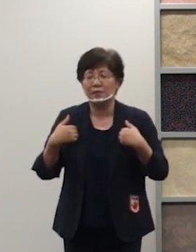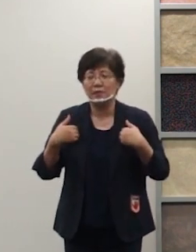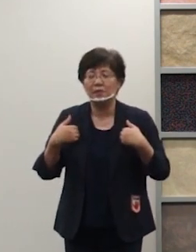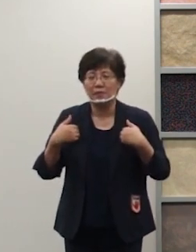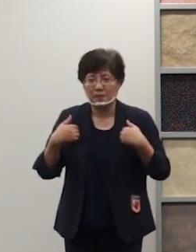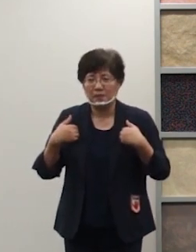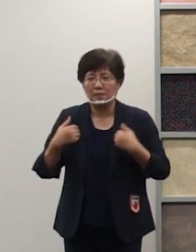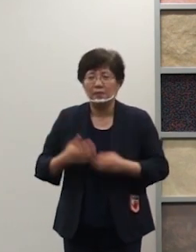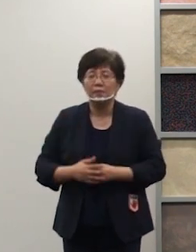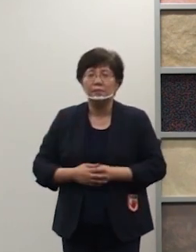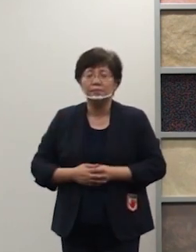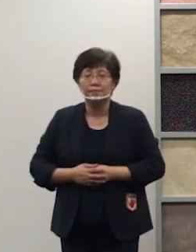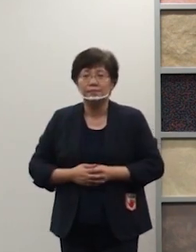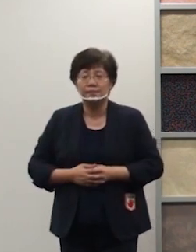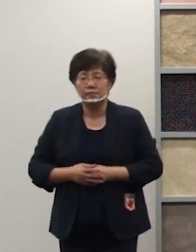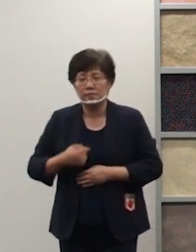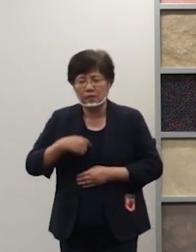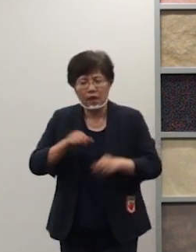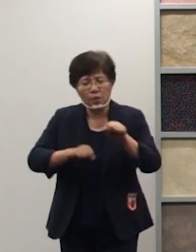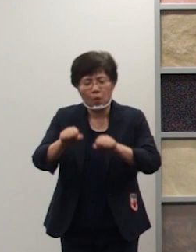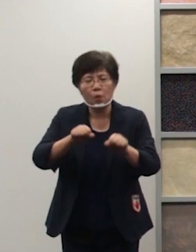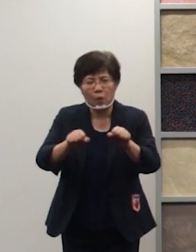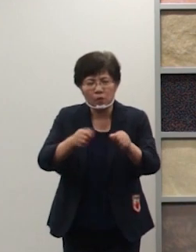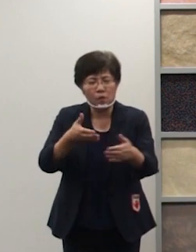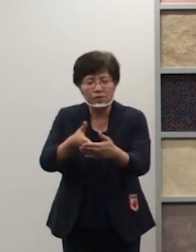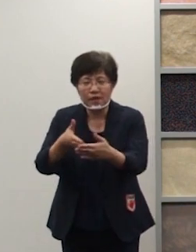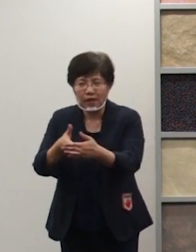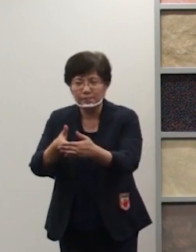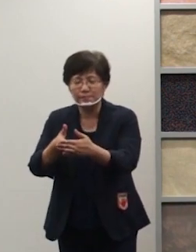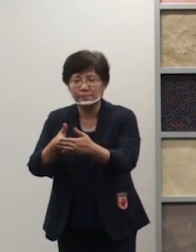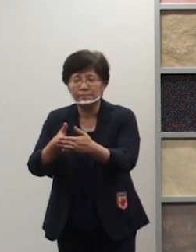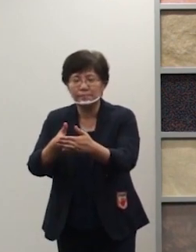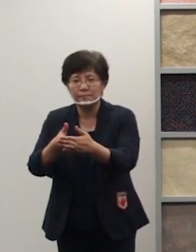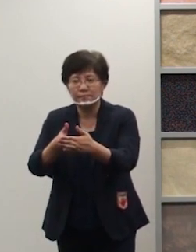ては行動制限による対応というものは